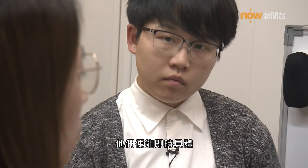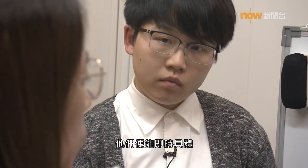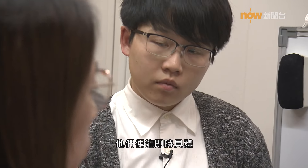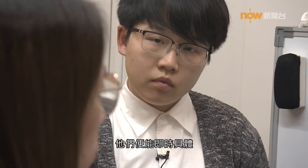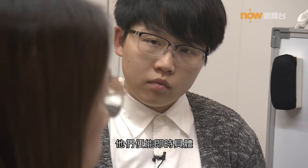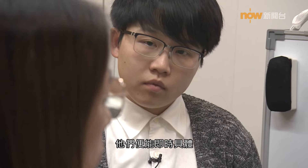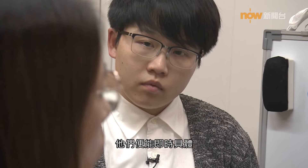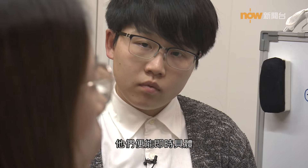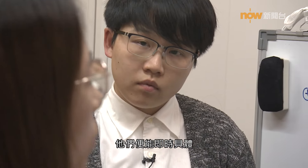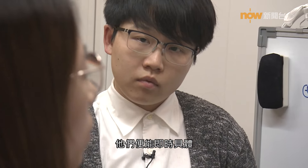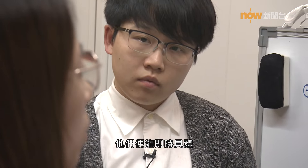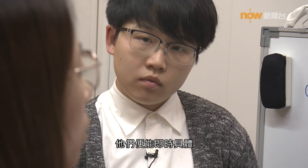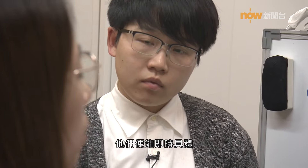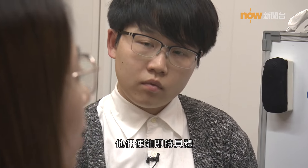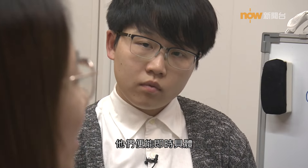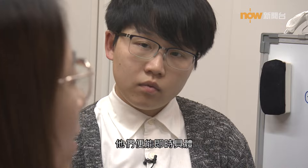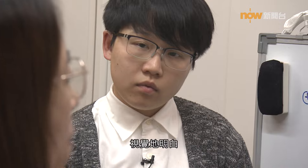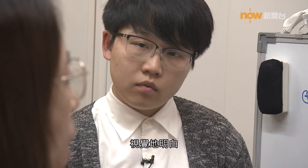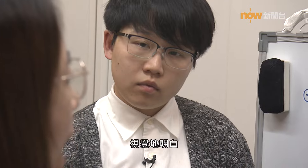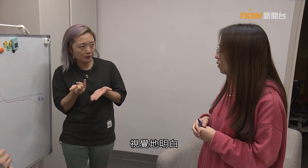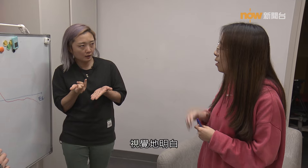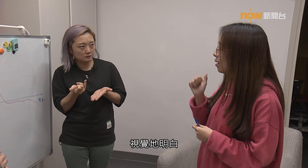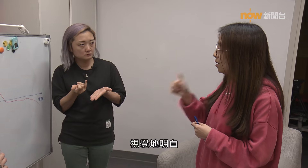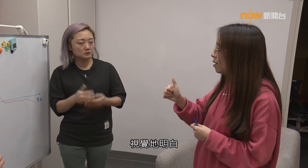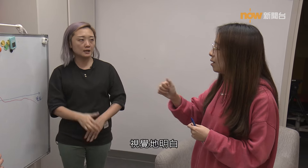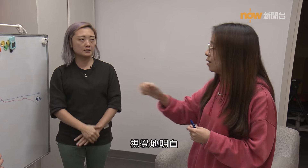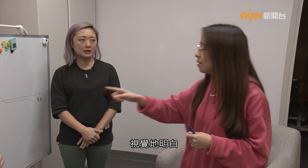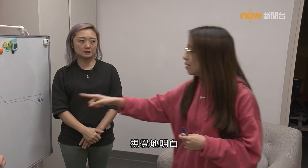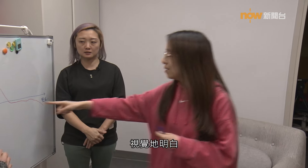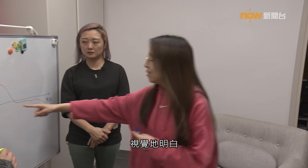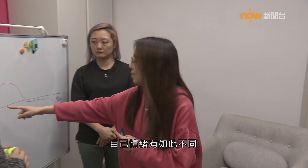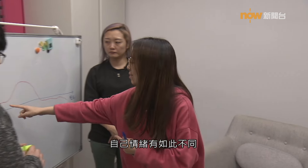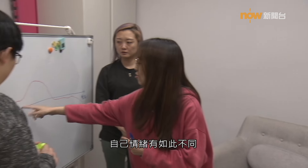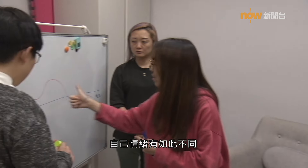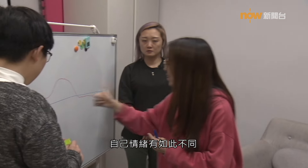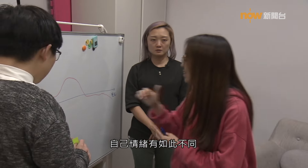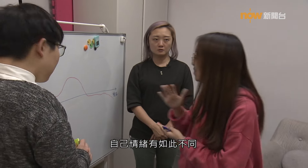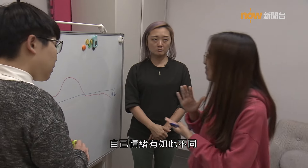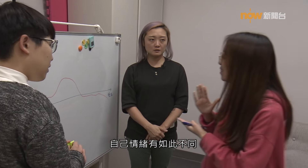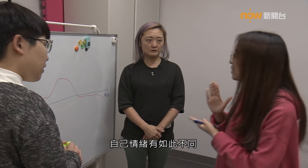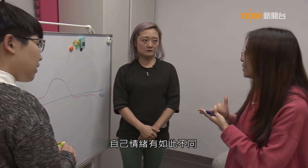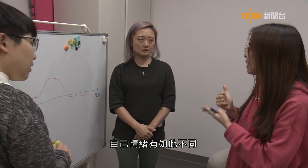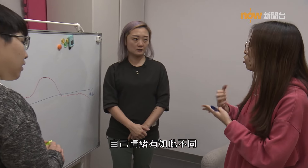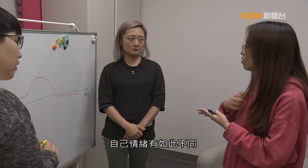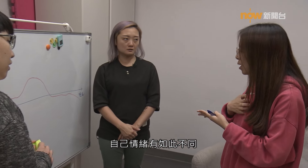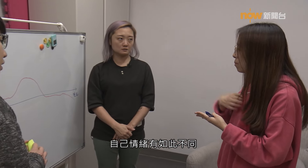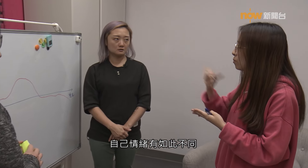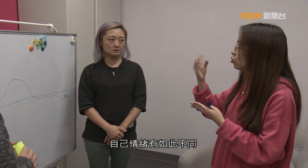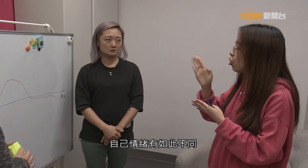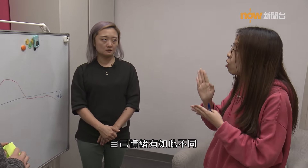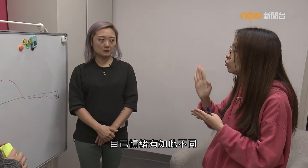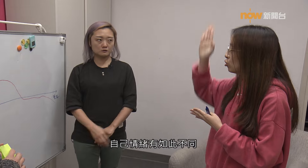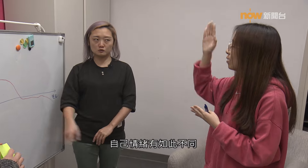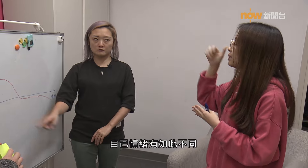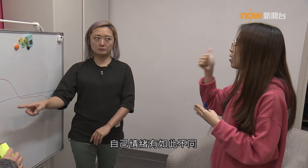就立刻可以 很具體很視覺這樣 去明白，欸，是的，我的情緒有一個這樣的不同，接